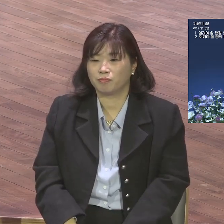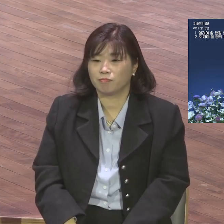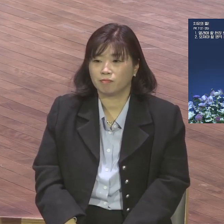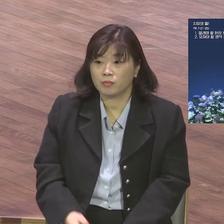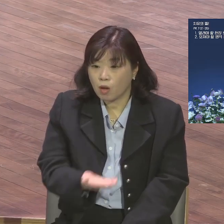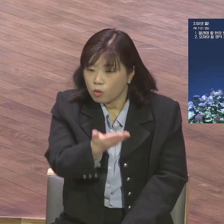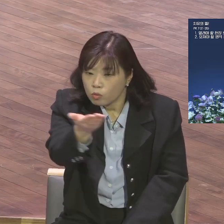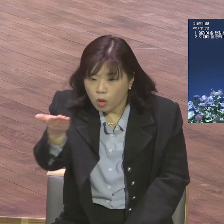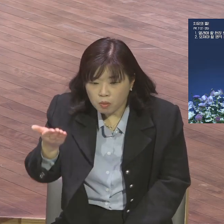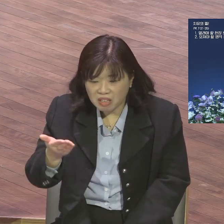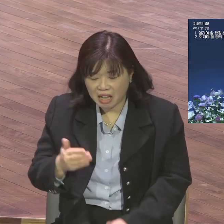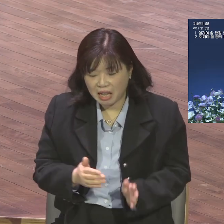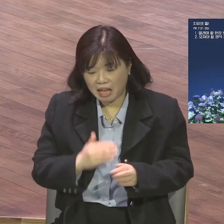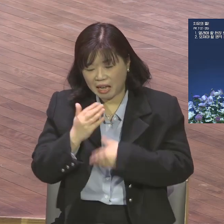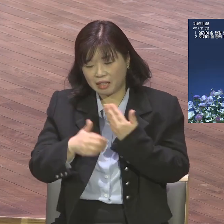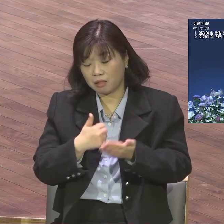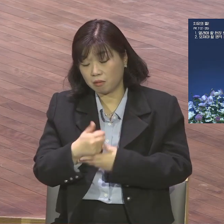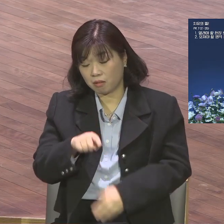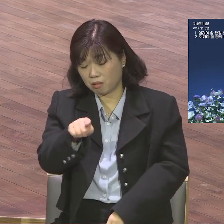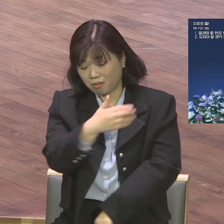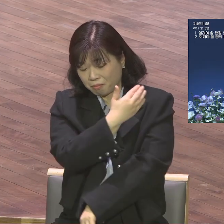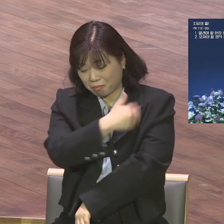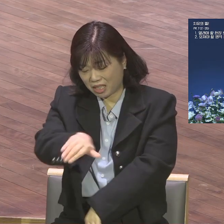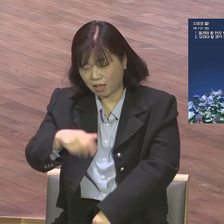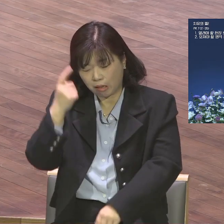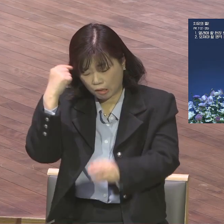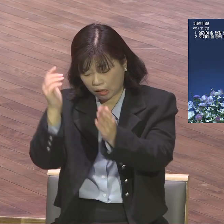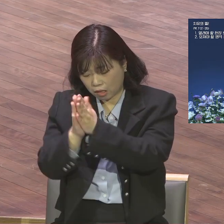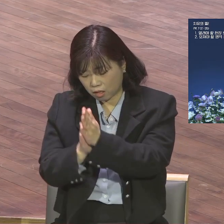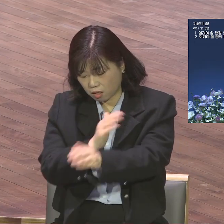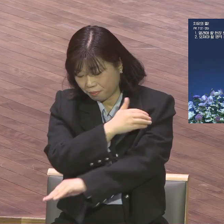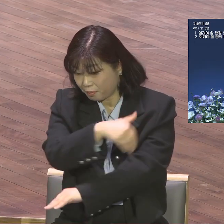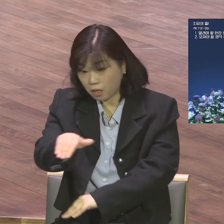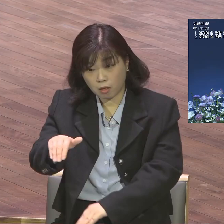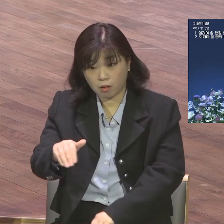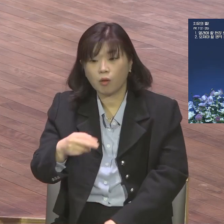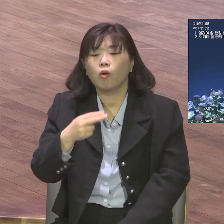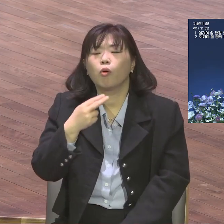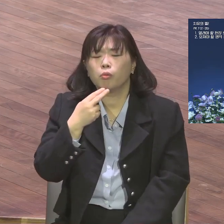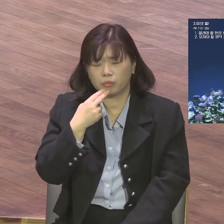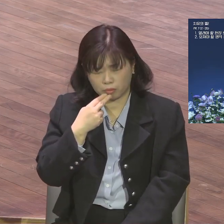않으시고 사랑하셔서 이 복음을 아는